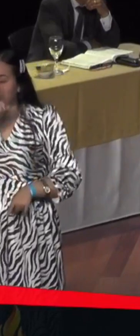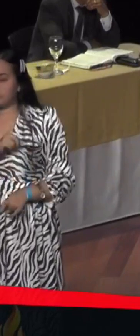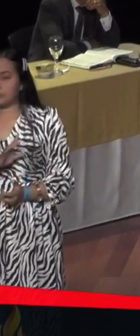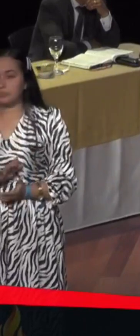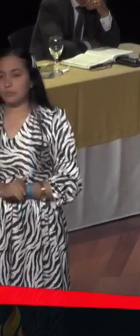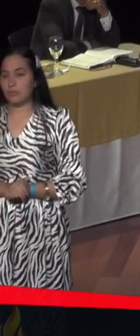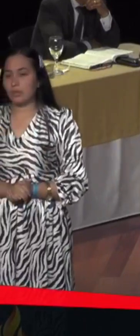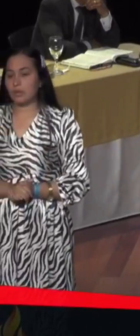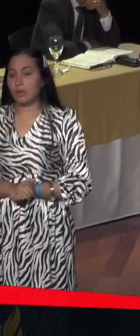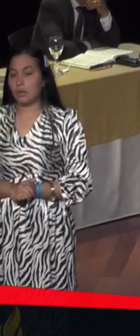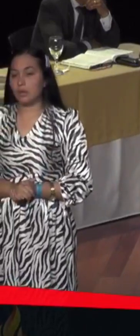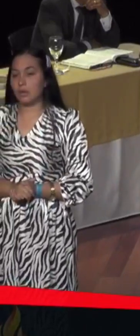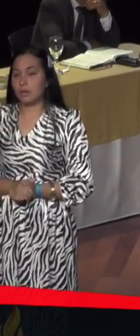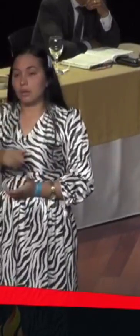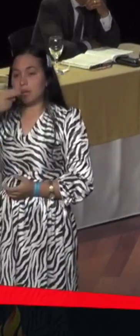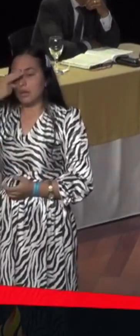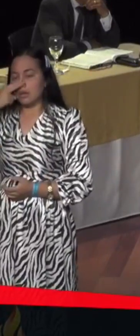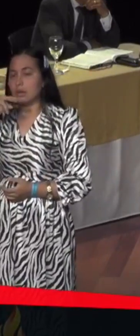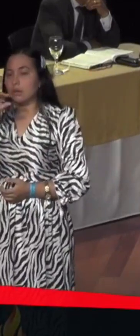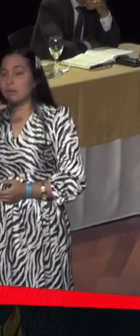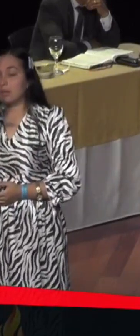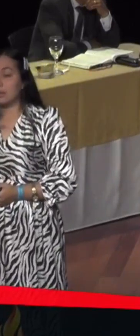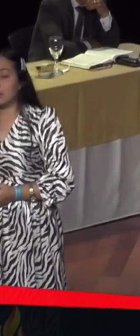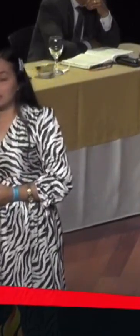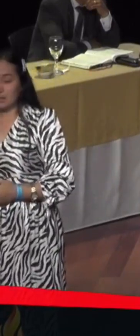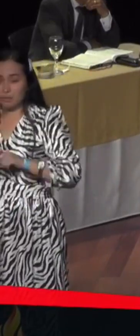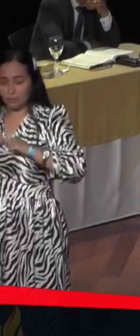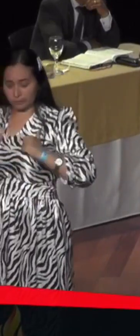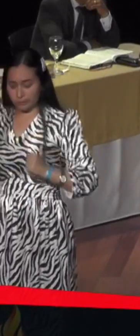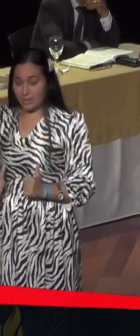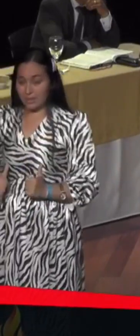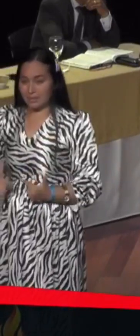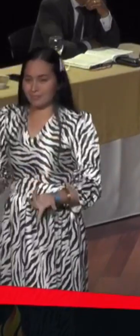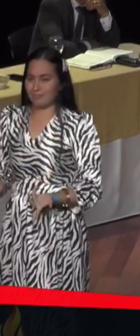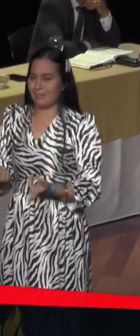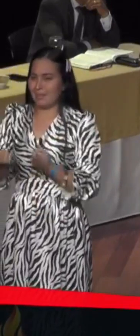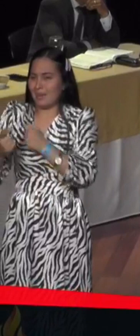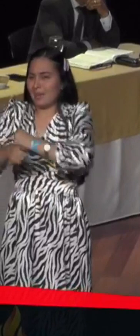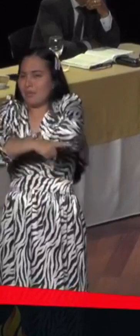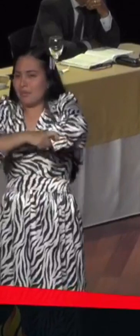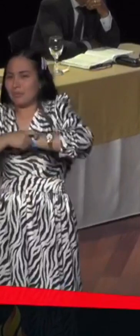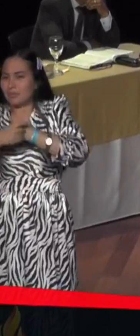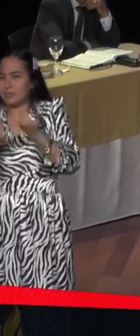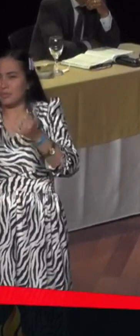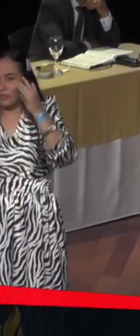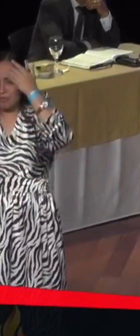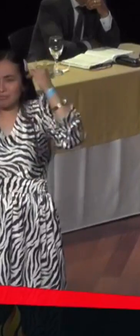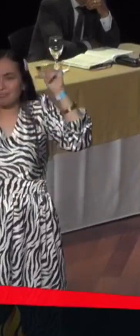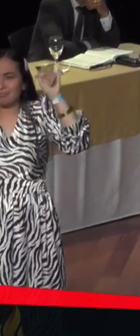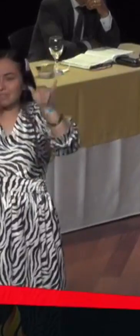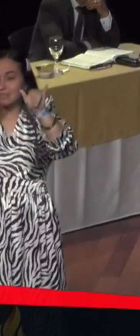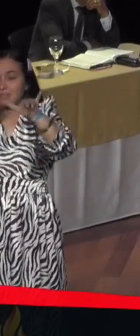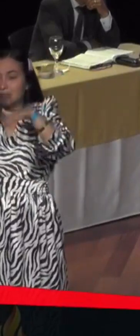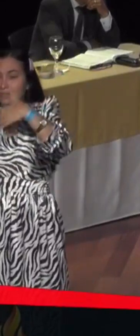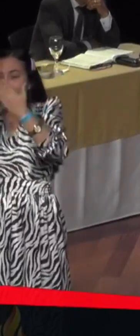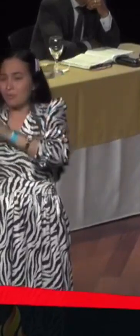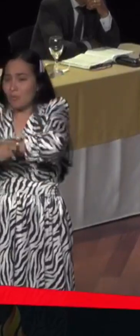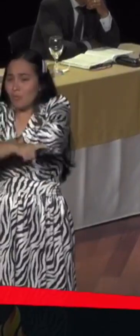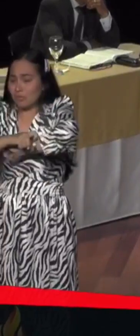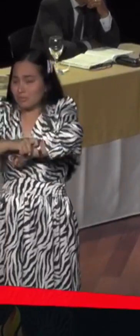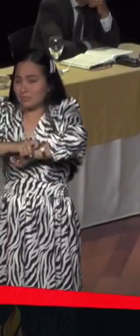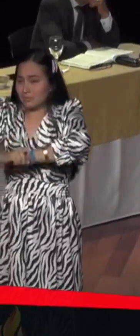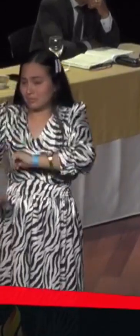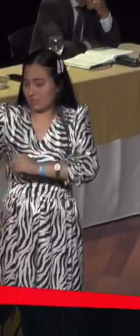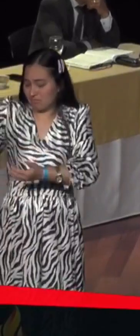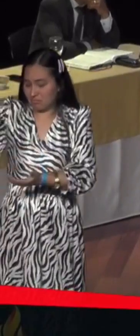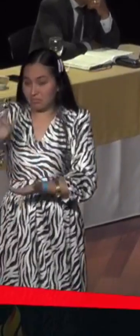engañadores, robaban, eran ladrones, tomaban de las ofrendas, inventaban mentiras, se